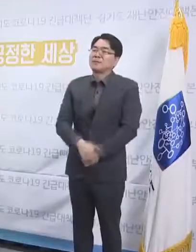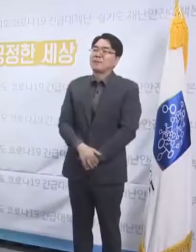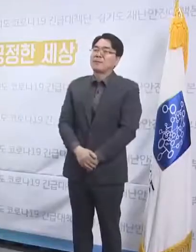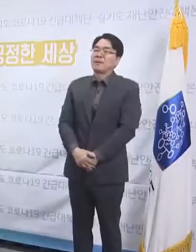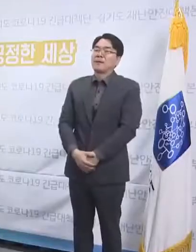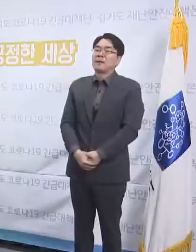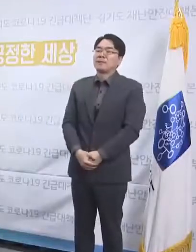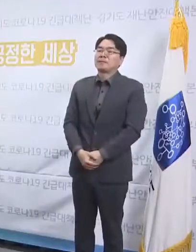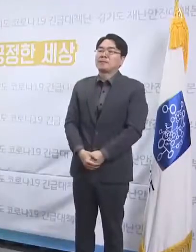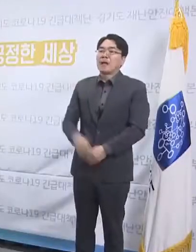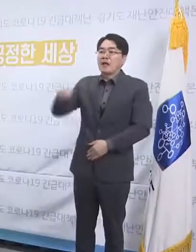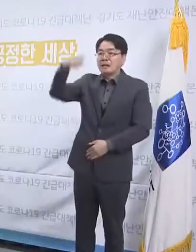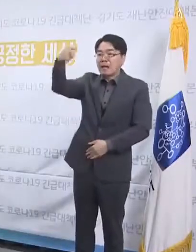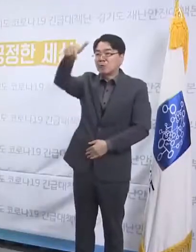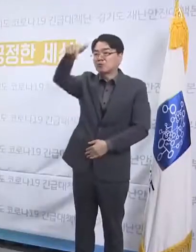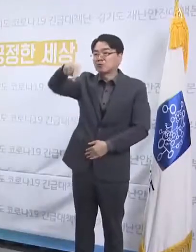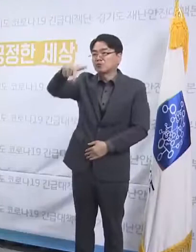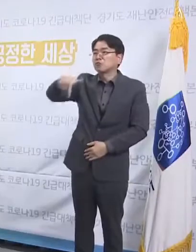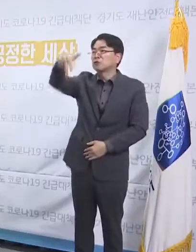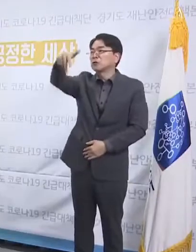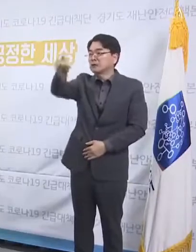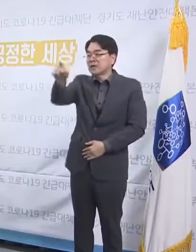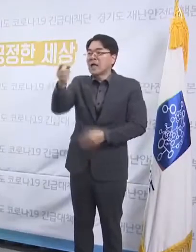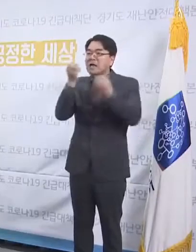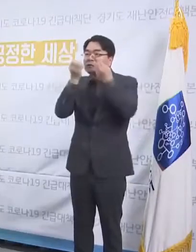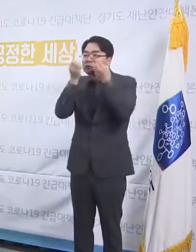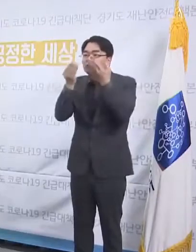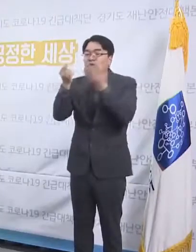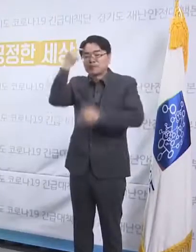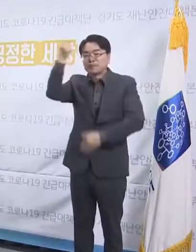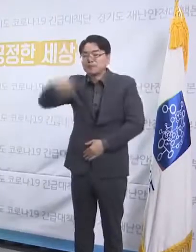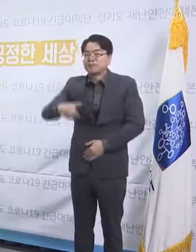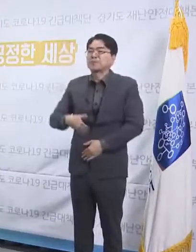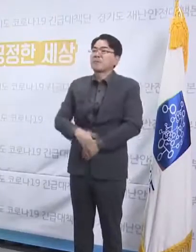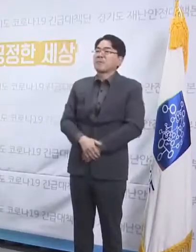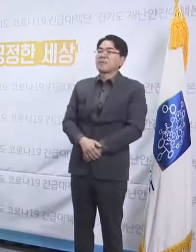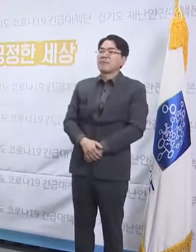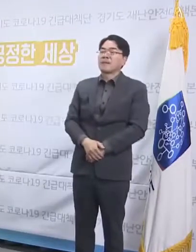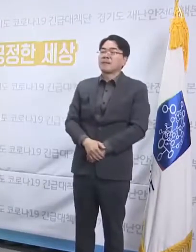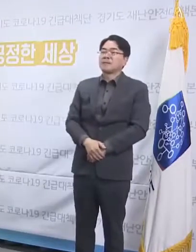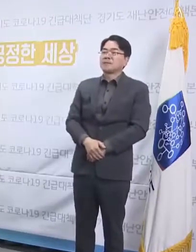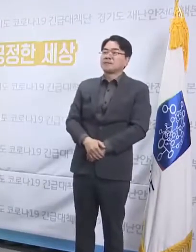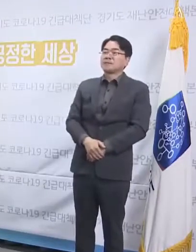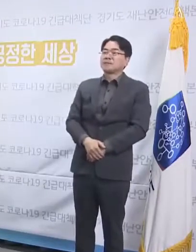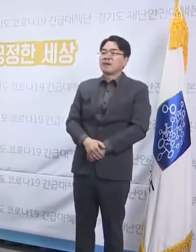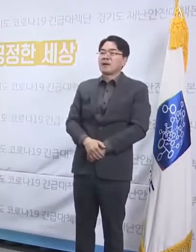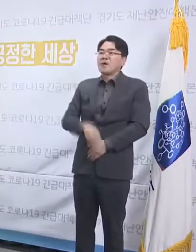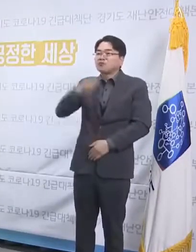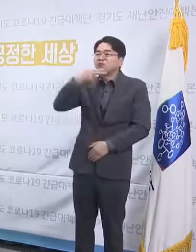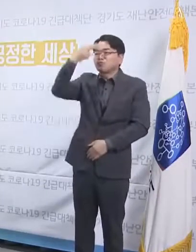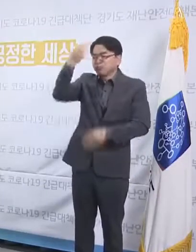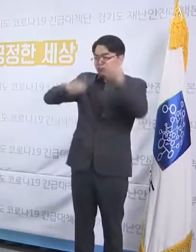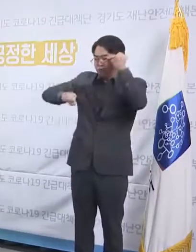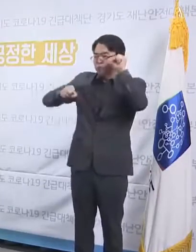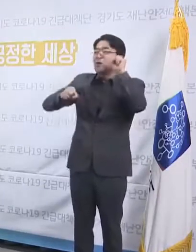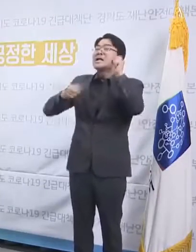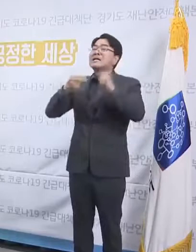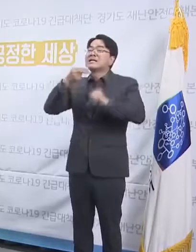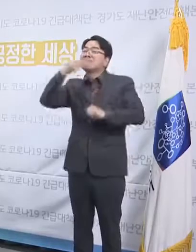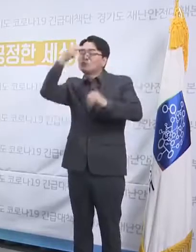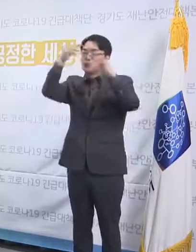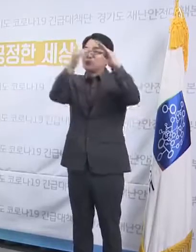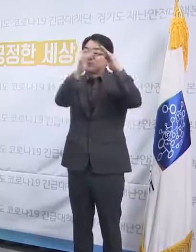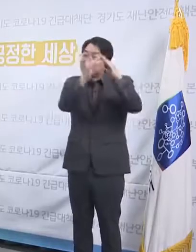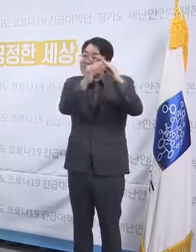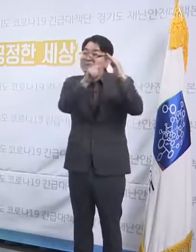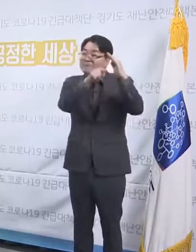네, 다음은 국제뉴스 김만구 기자의 질문입니다. 두 가지입니다. 첫 번째는 유흥주점 외에 교회나 학원